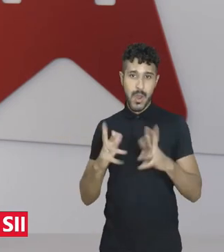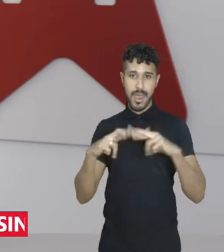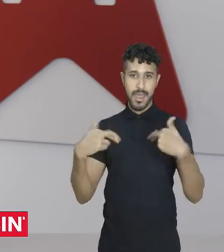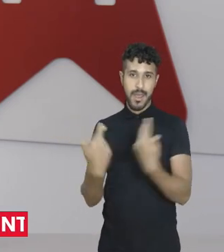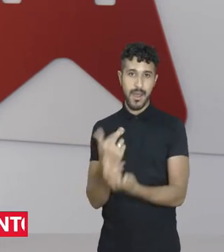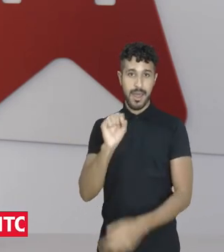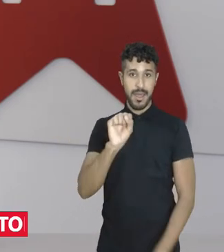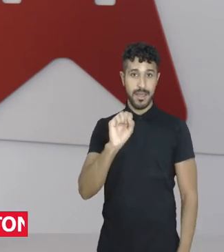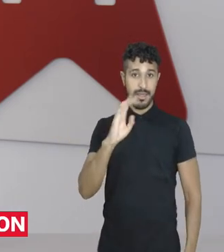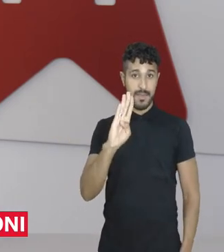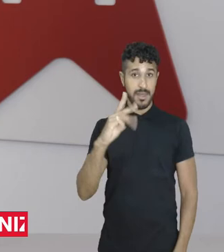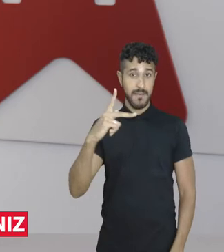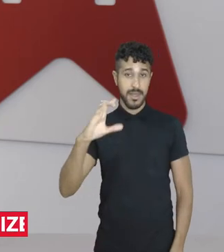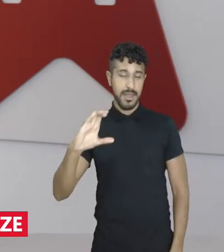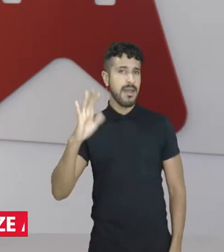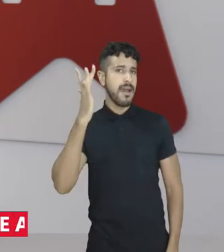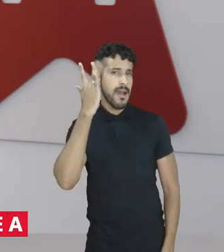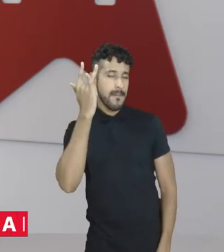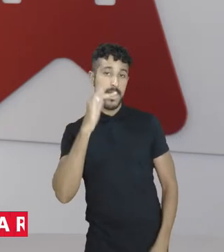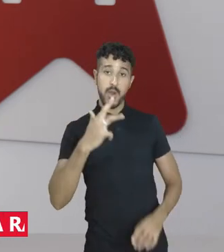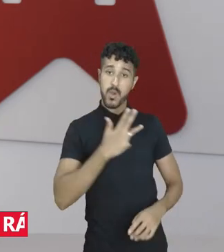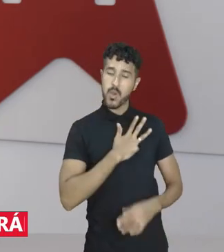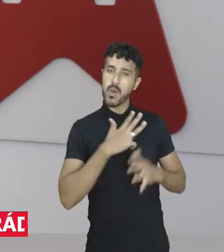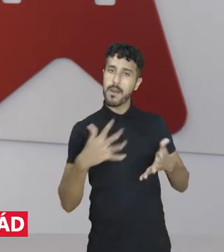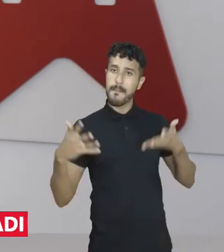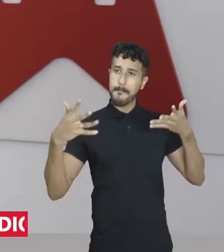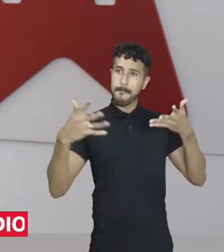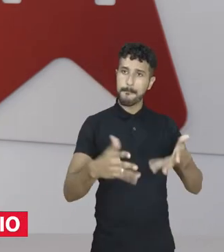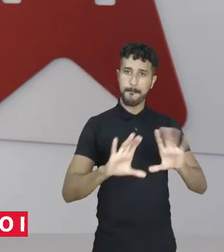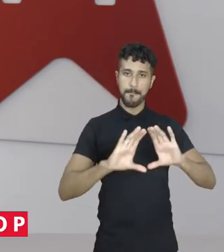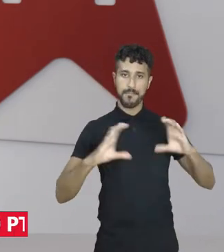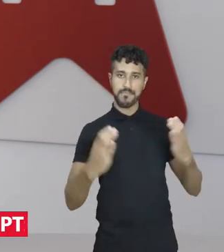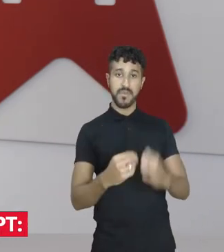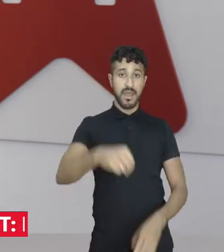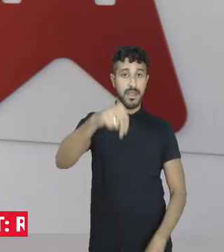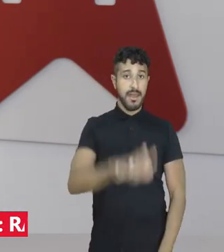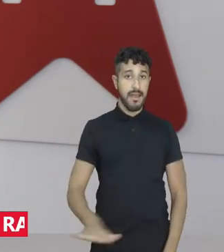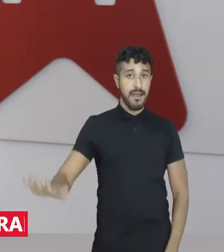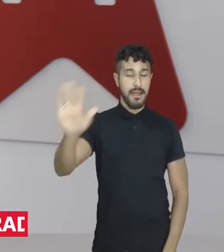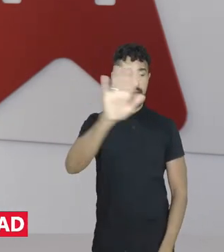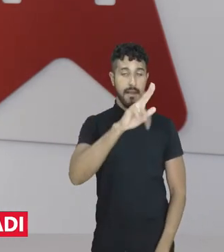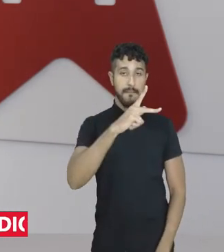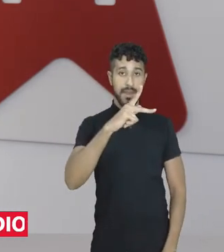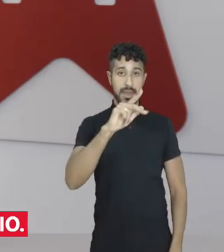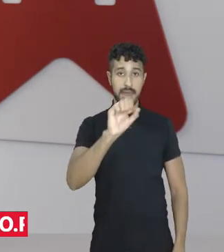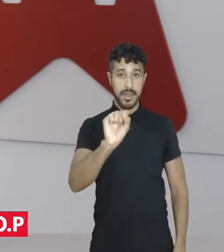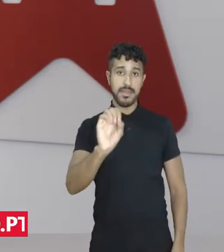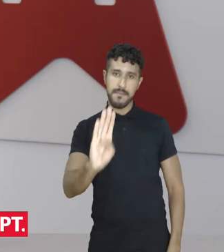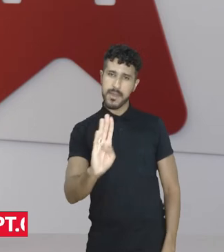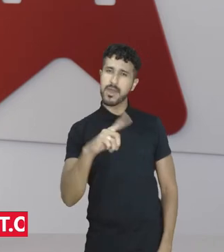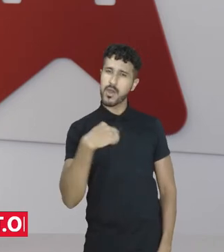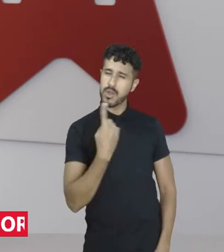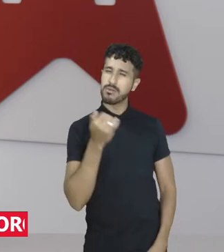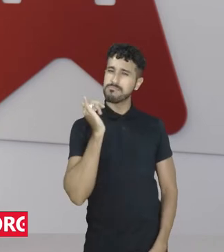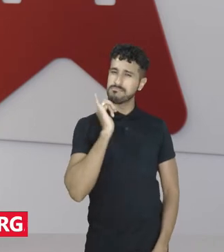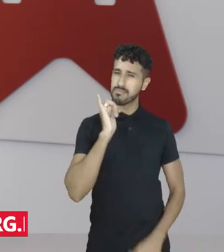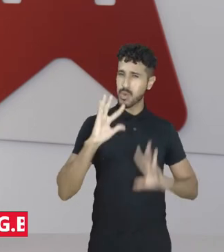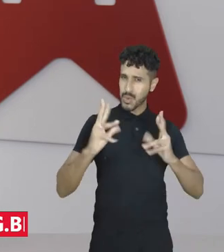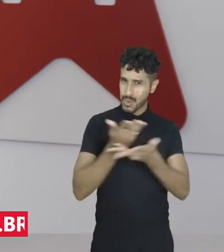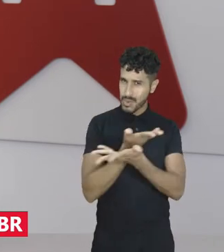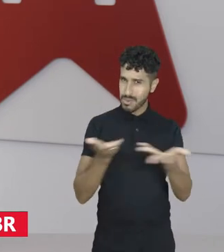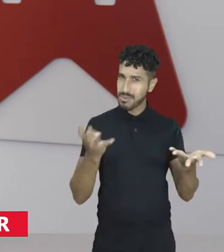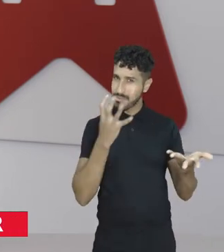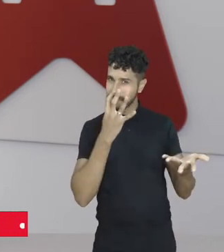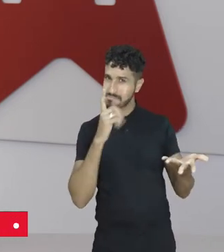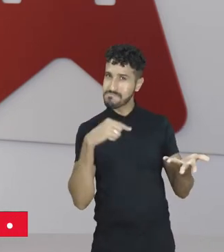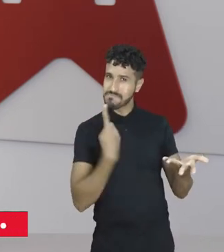da SBPC. Amanhã, Lula vai participar da Convenção Nacional do PSB e a gente vai te contando tudo. Fique ligado com a